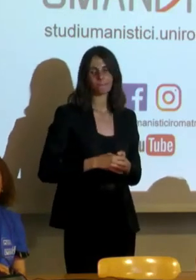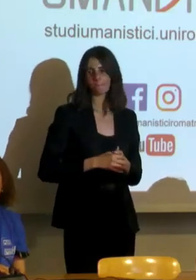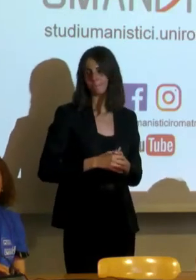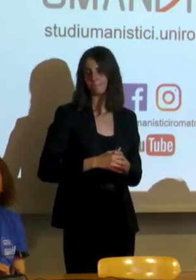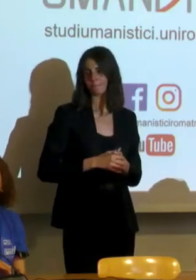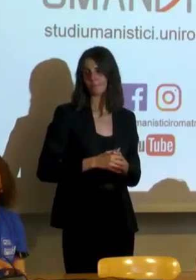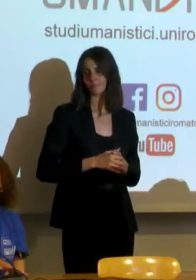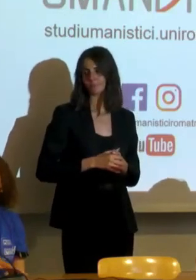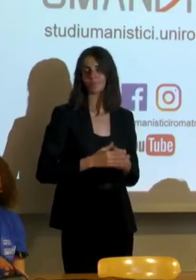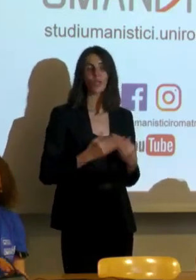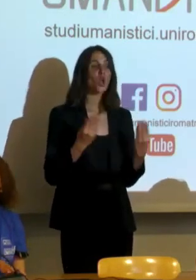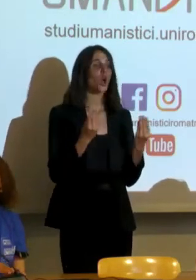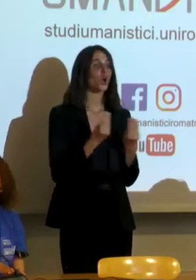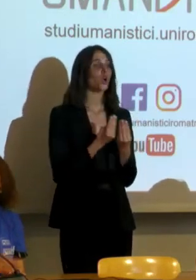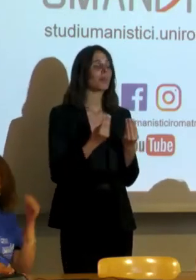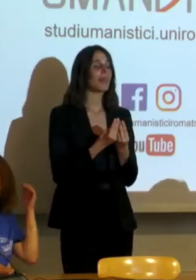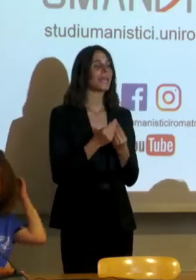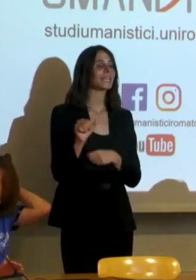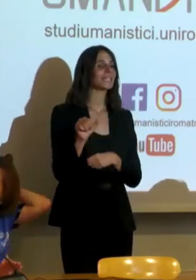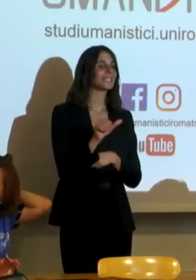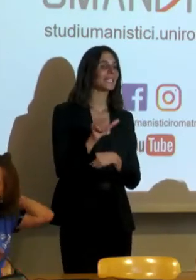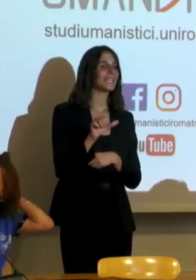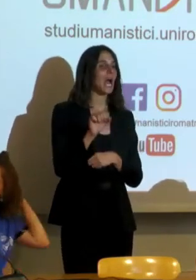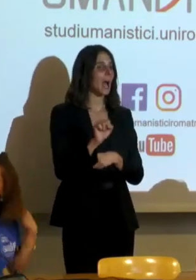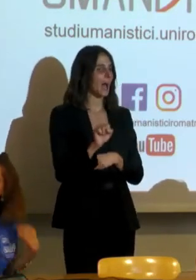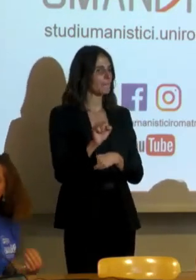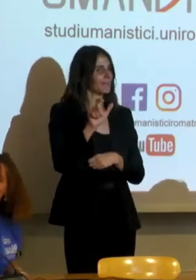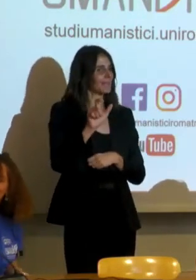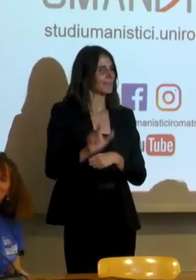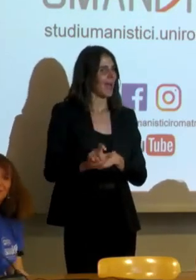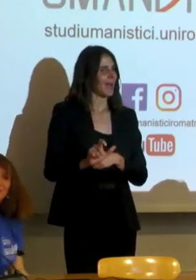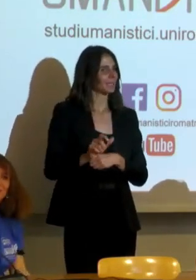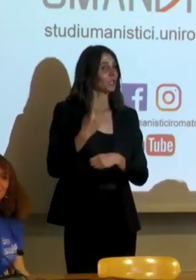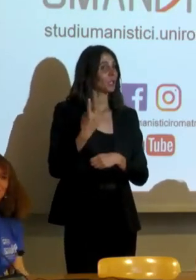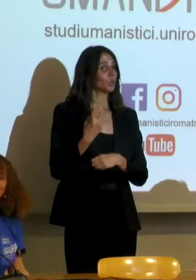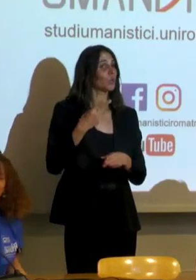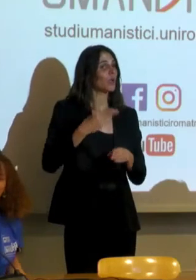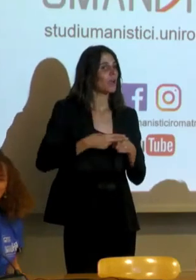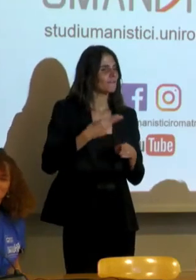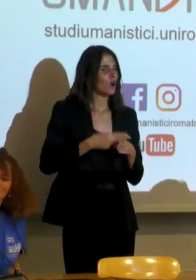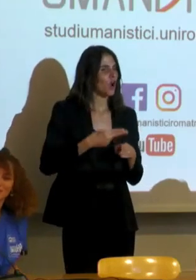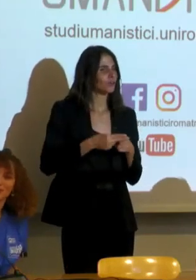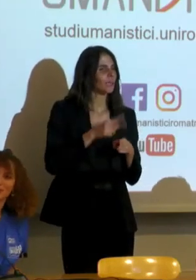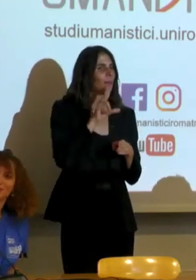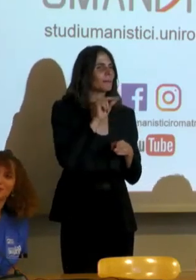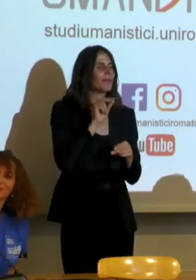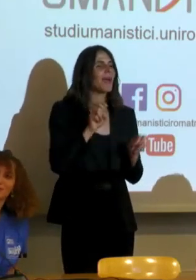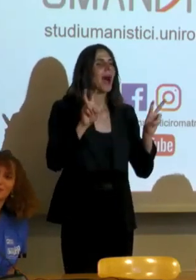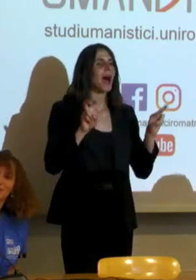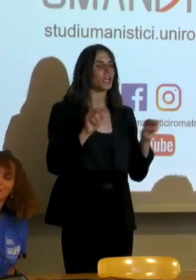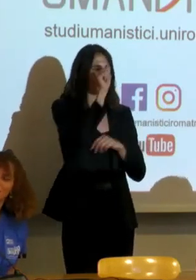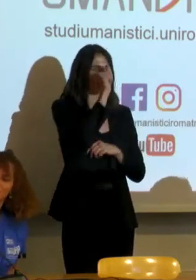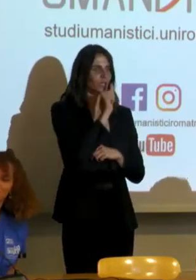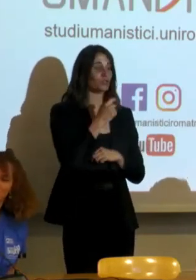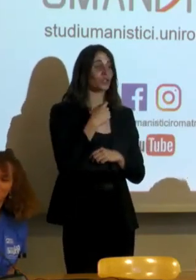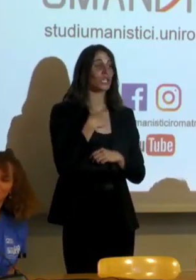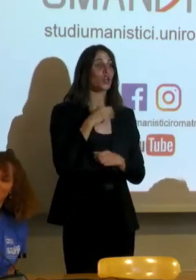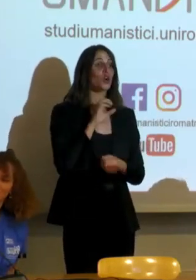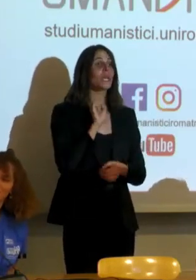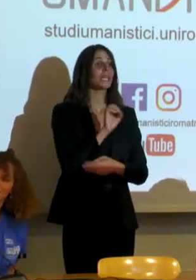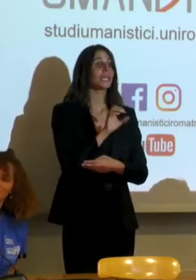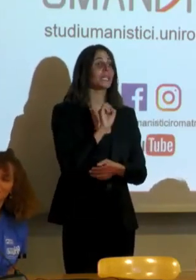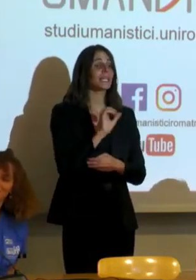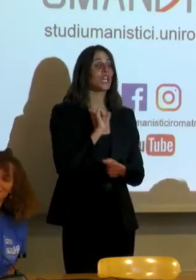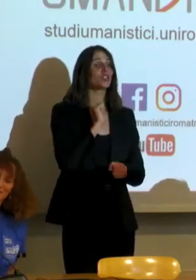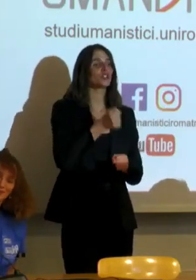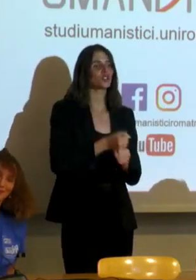la collega Serena Ammirati prima per ben due volte ha citato le religioni, insegno storia delle religioni. Ora non vi chiederò quante sono le